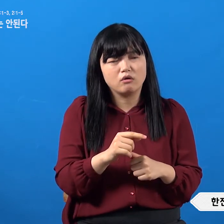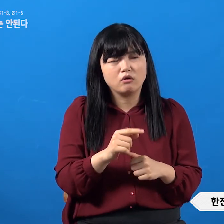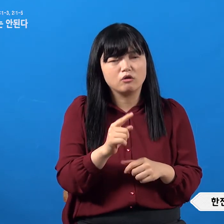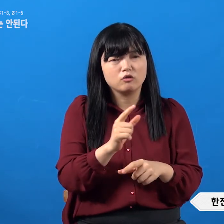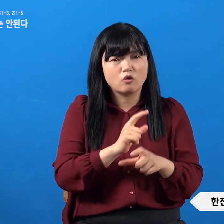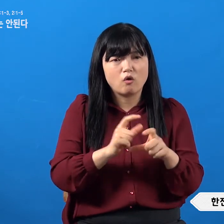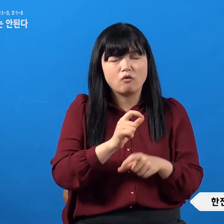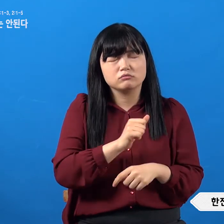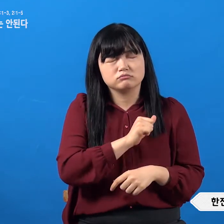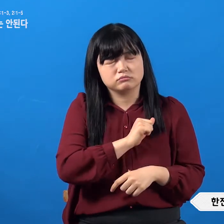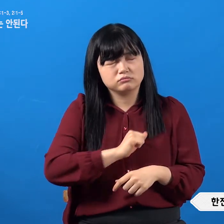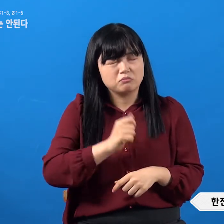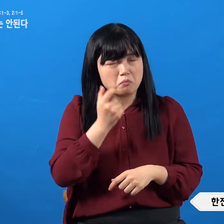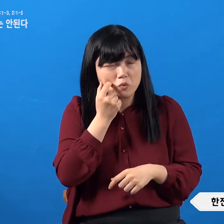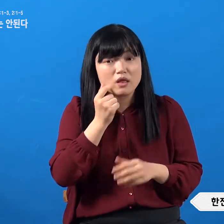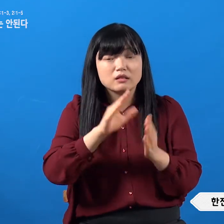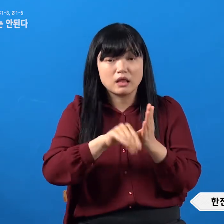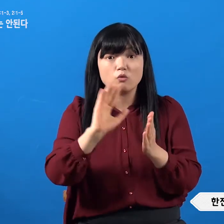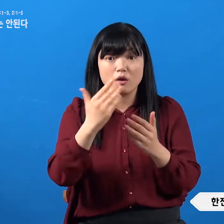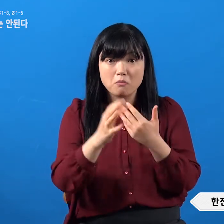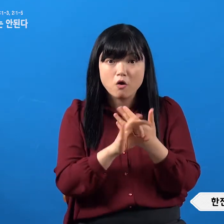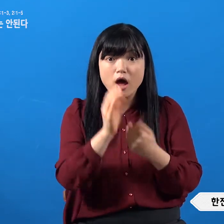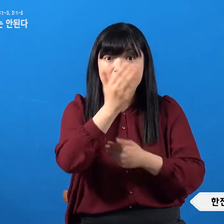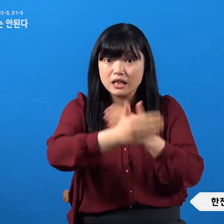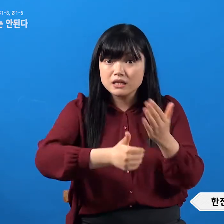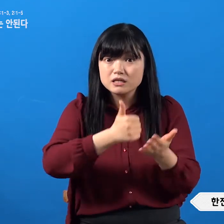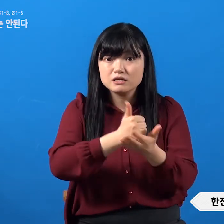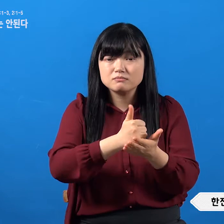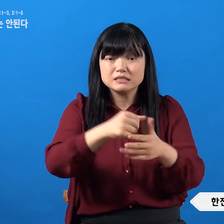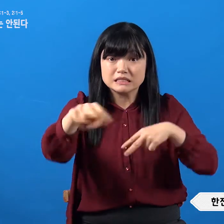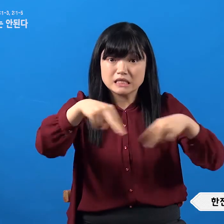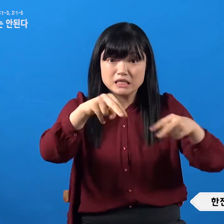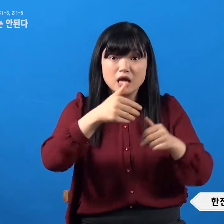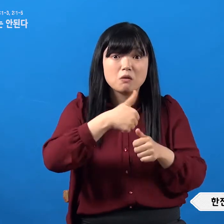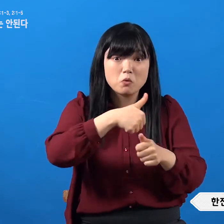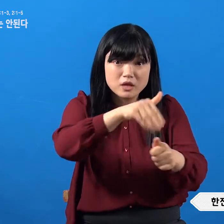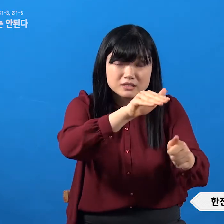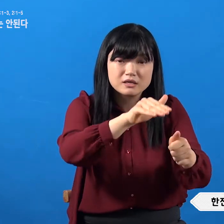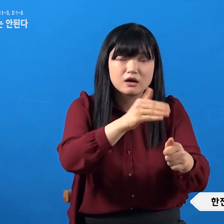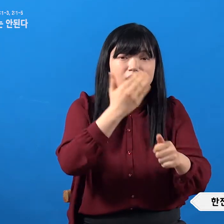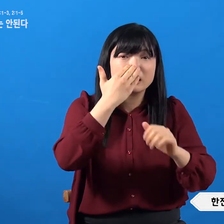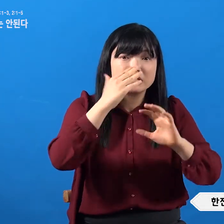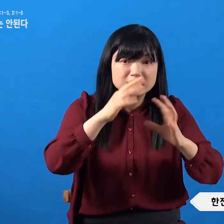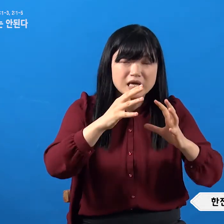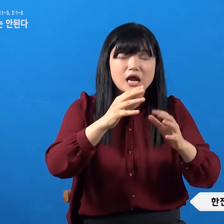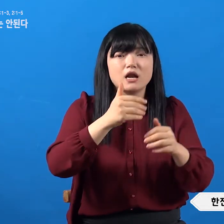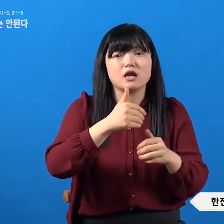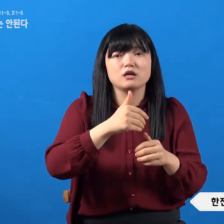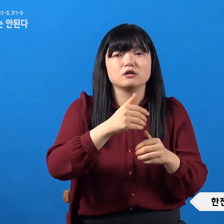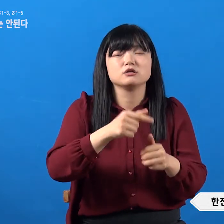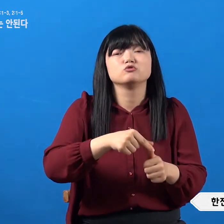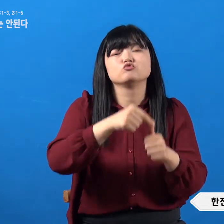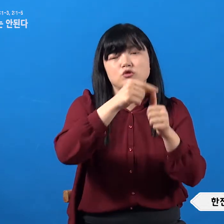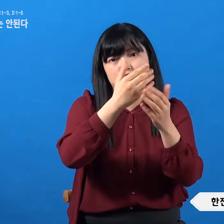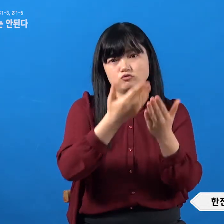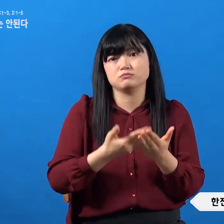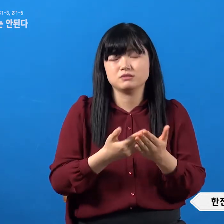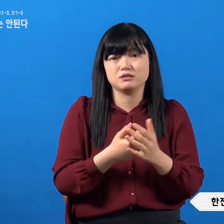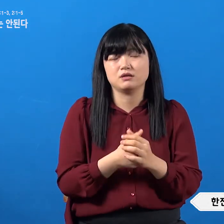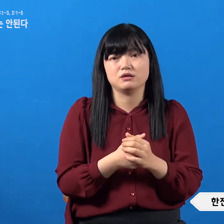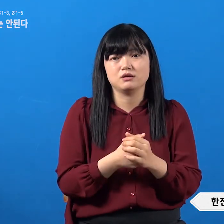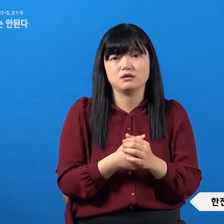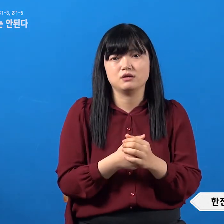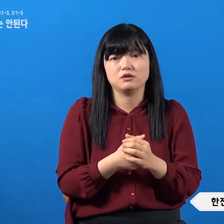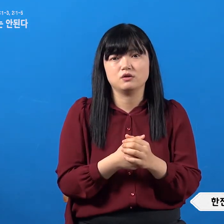이상 견딜 수 없는 지경이 되면 하나님은 사사를 보내서 이스라엘을 구원해 주십니다.